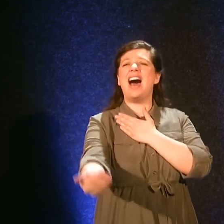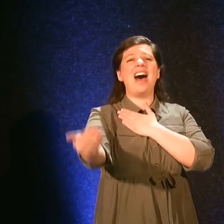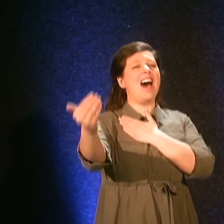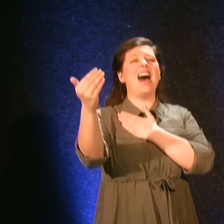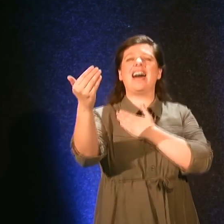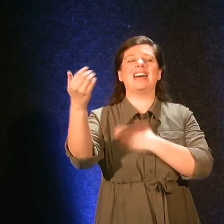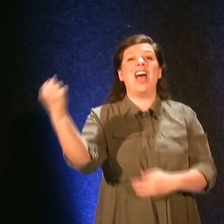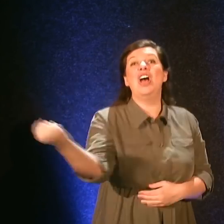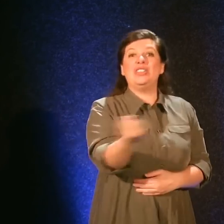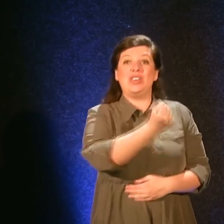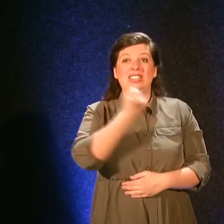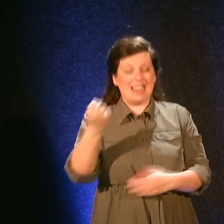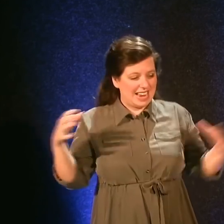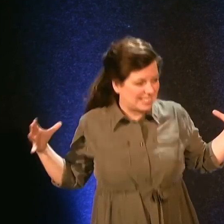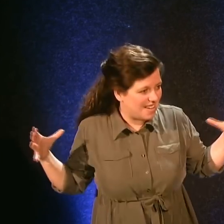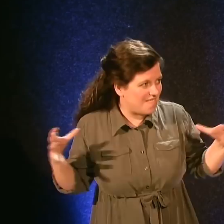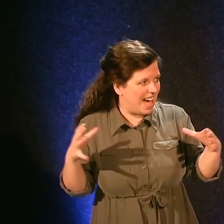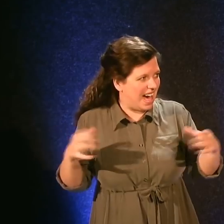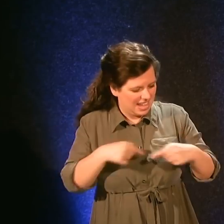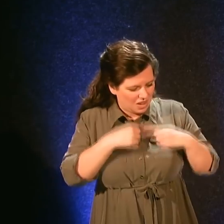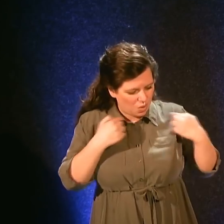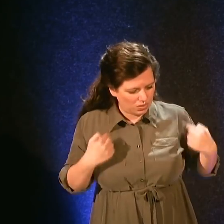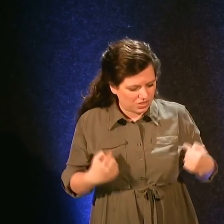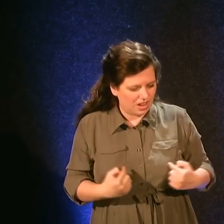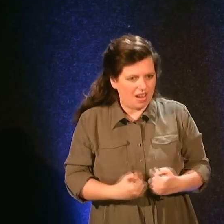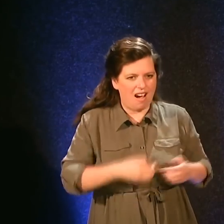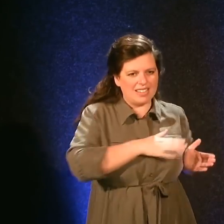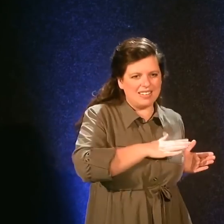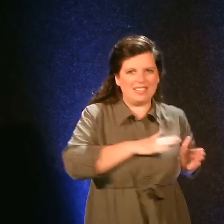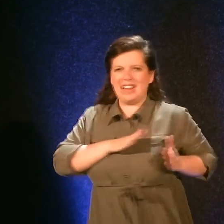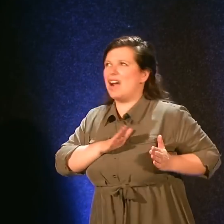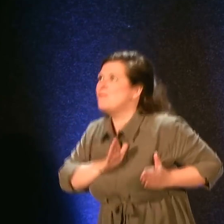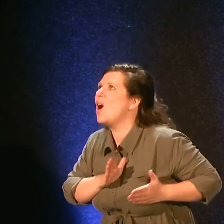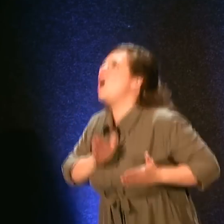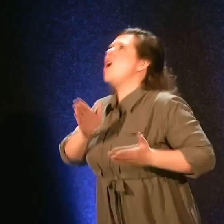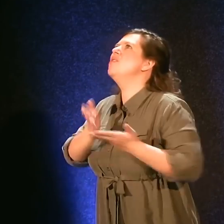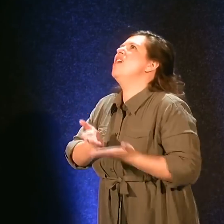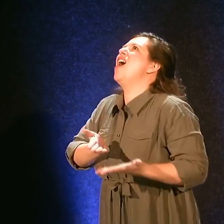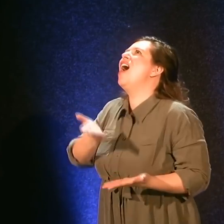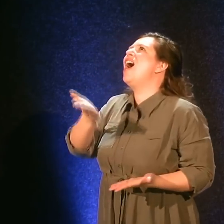Hearts are now